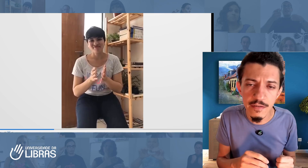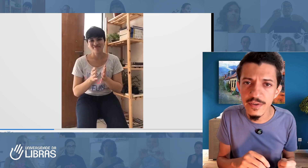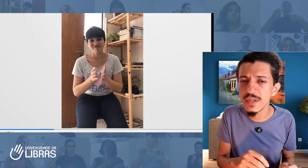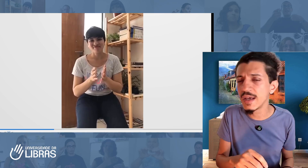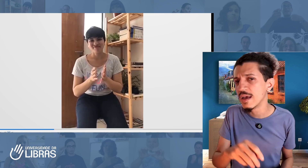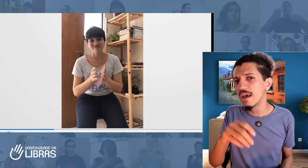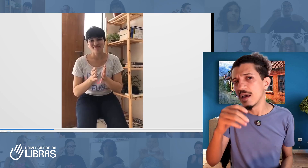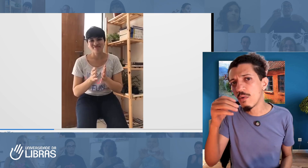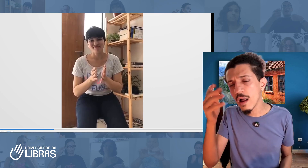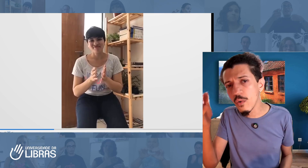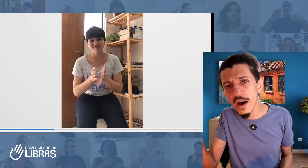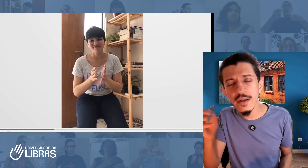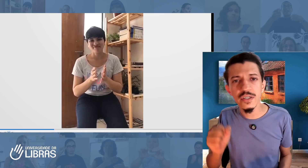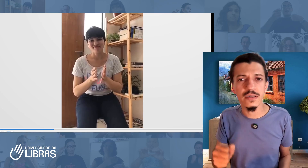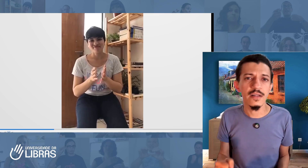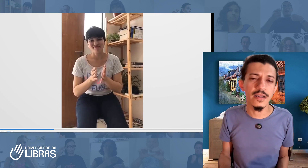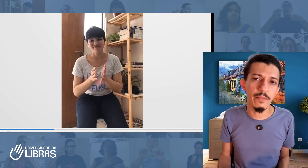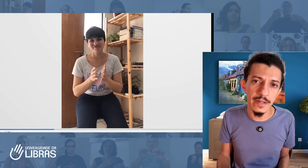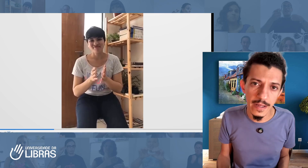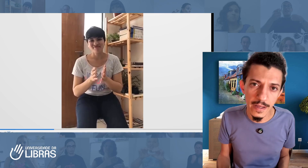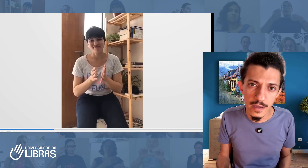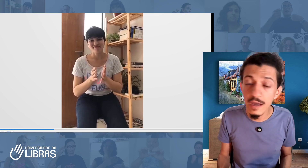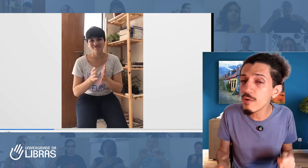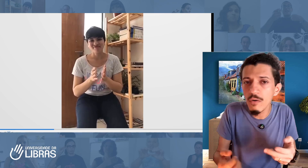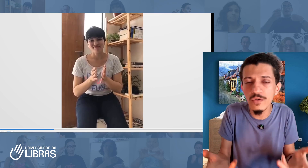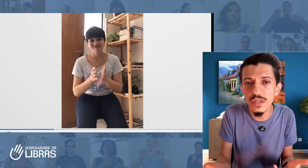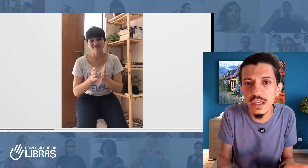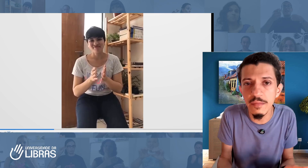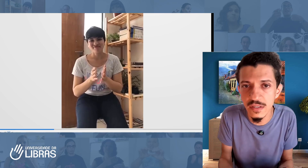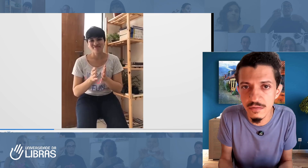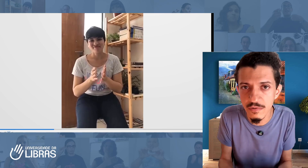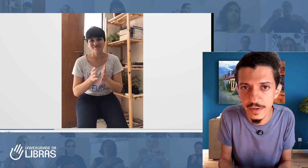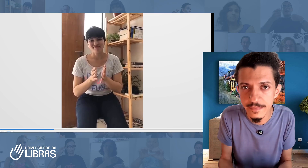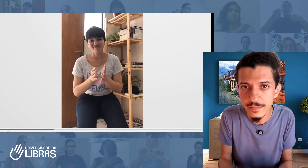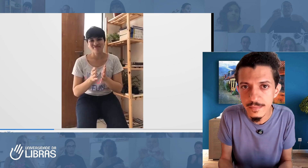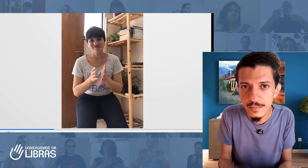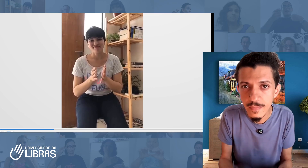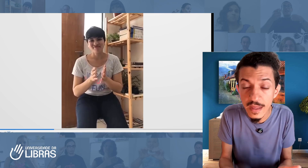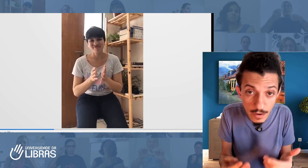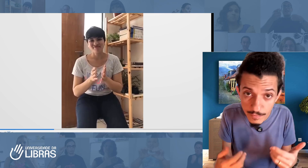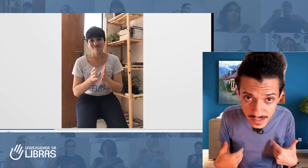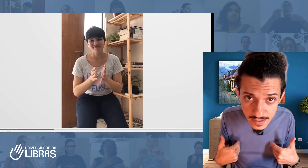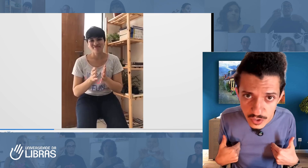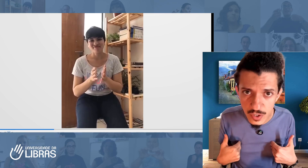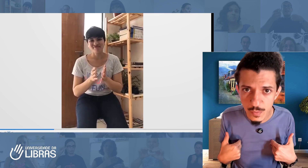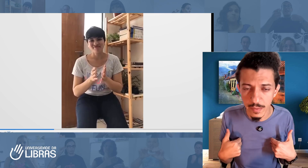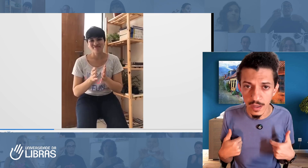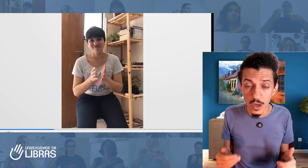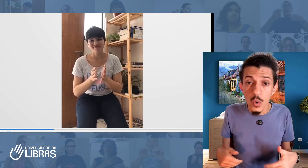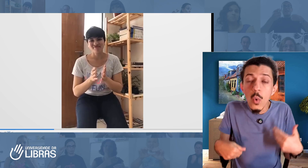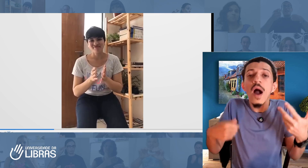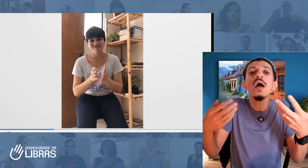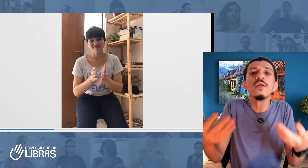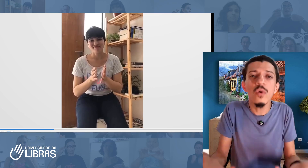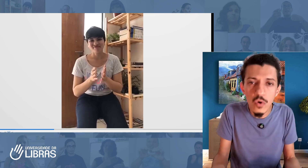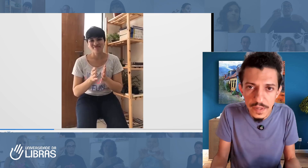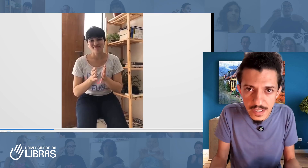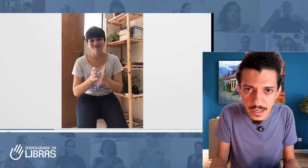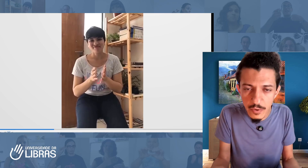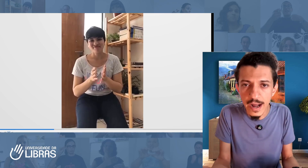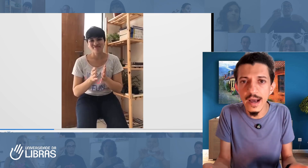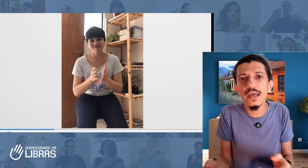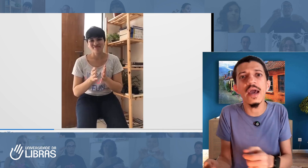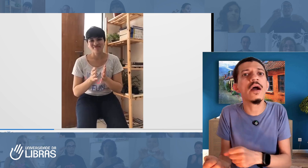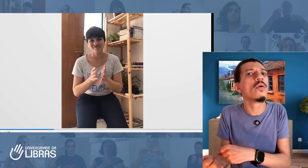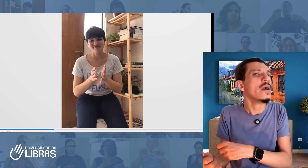tentando fazer, igual a Luana tinha tentado aprender, e eu não conseguia me desenvolver. E não fazia sentido isso para mim. Quando eu comecei a